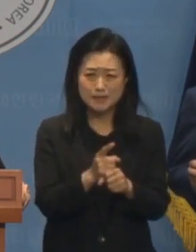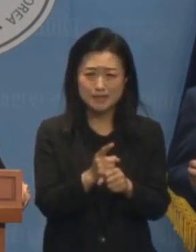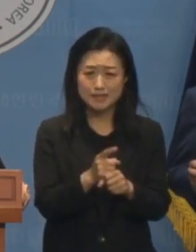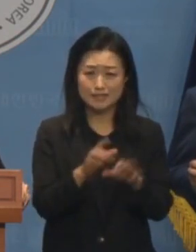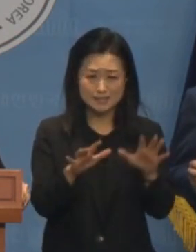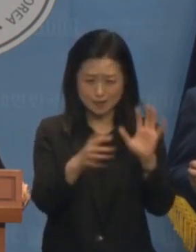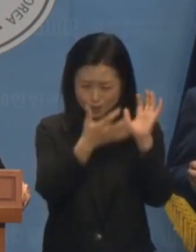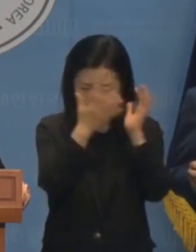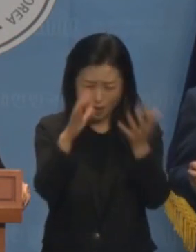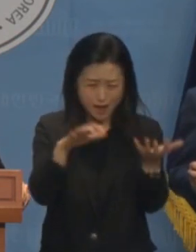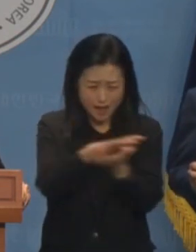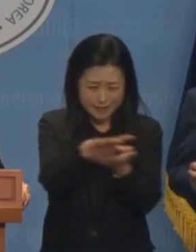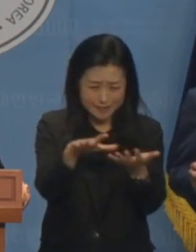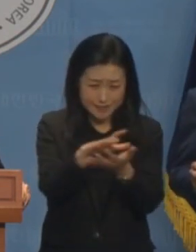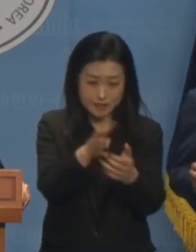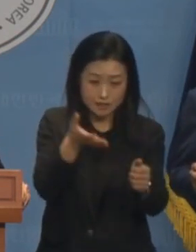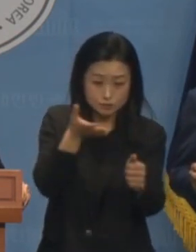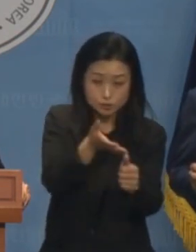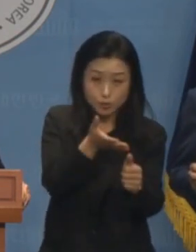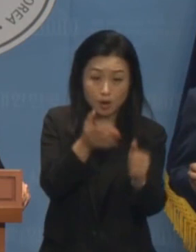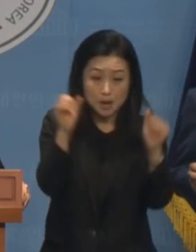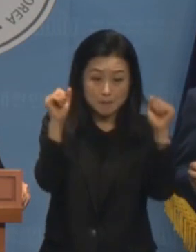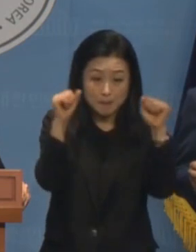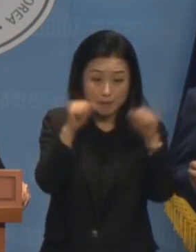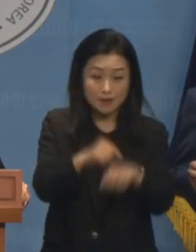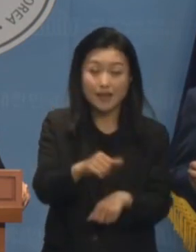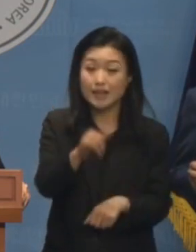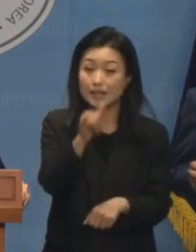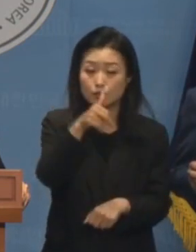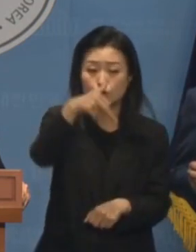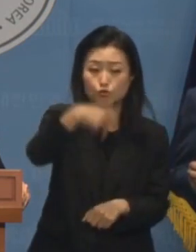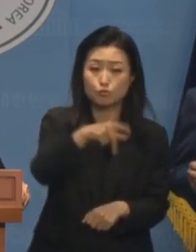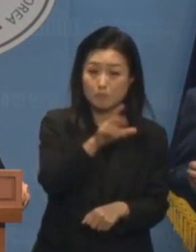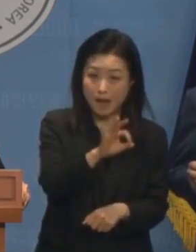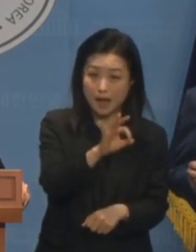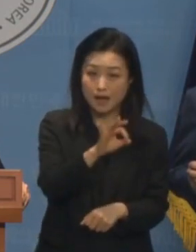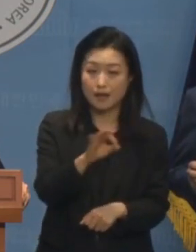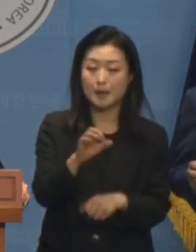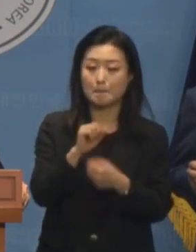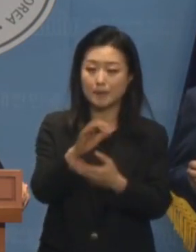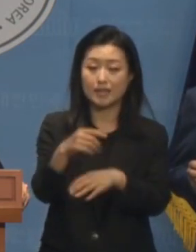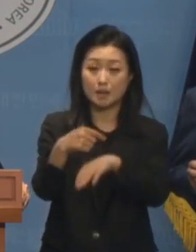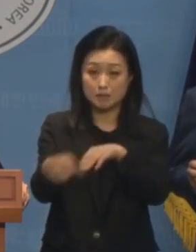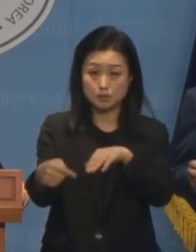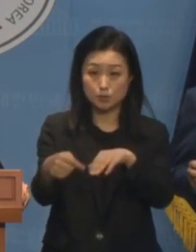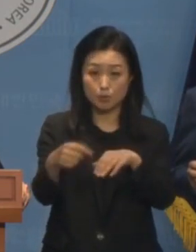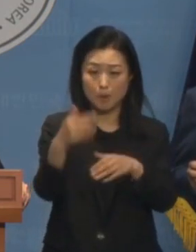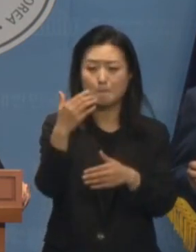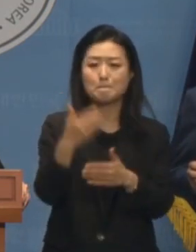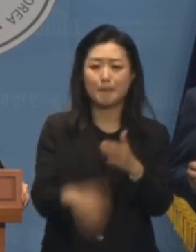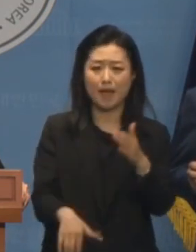질서를 교란하는 것을 넘어서서 시장을 망가뜨리고 있는 쿠팡과 배민에 대한 내용이 완전히